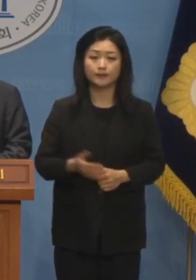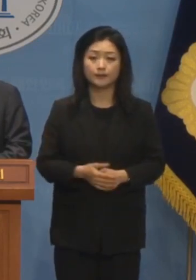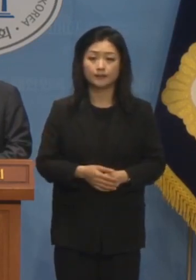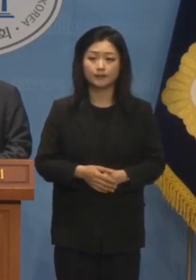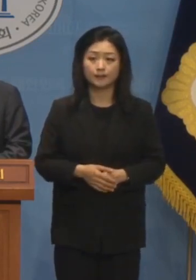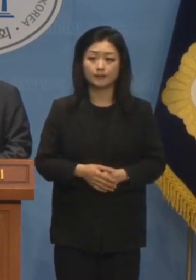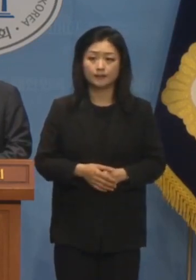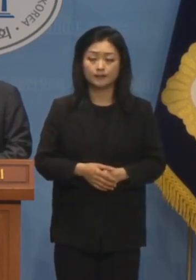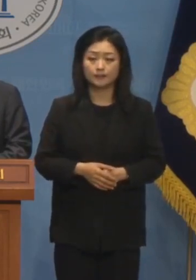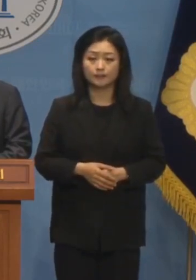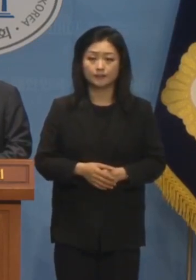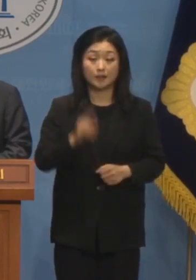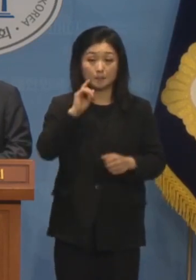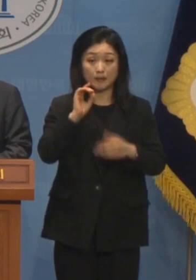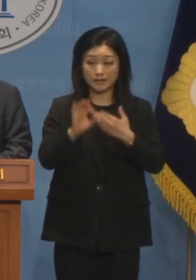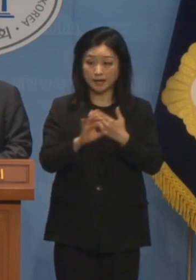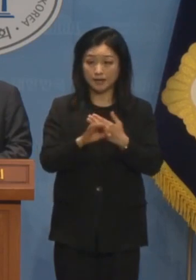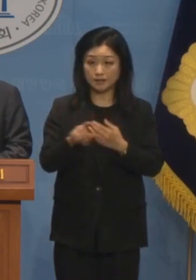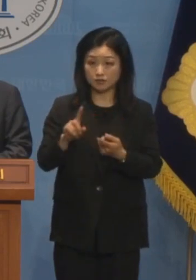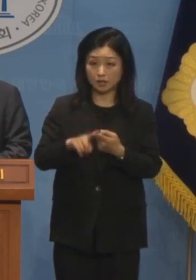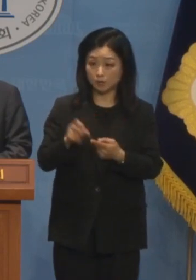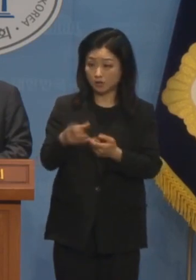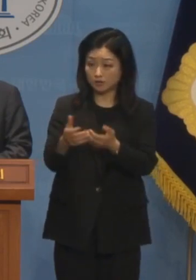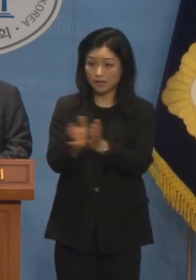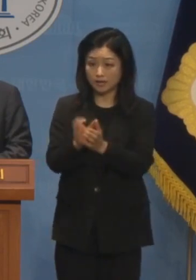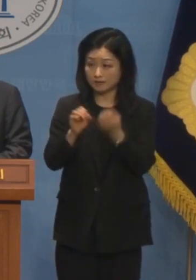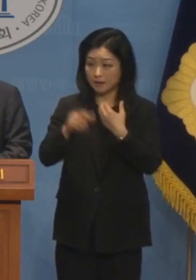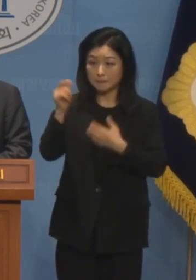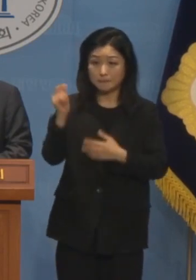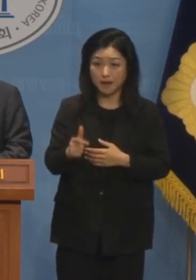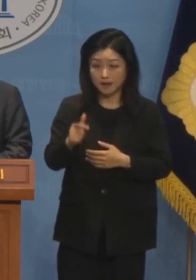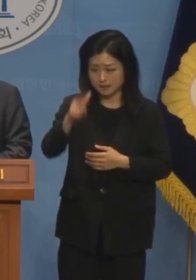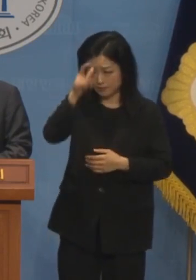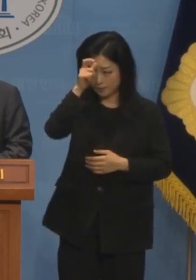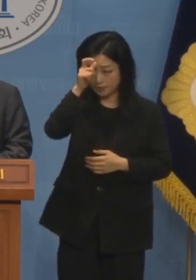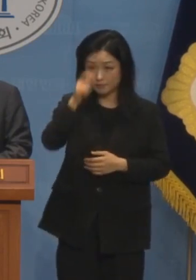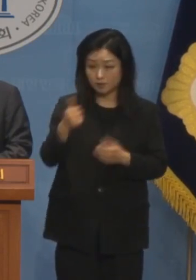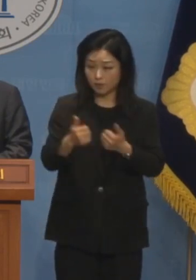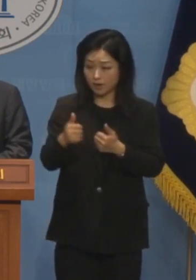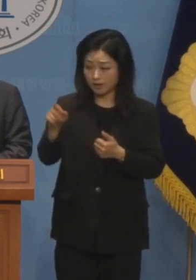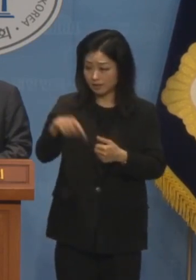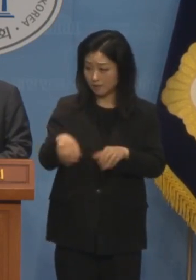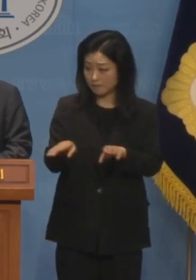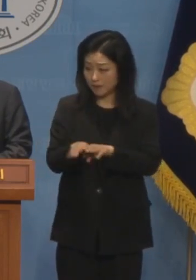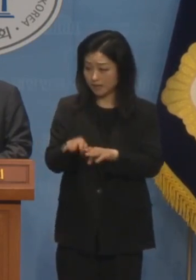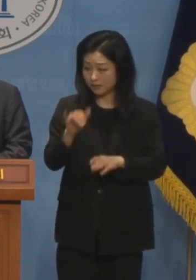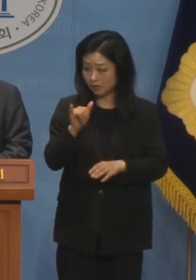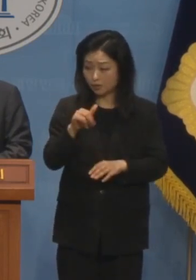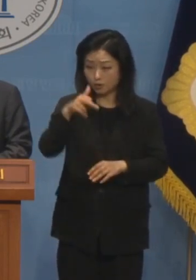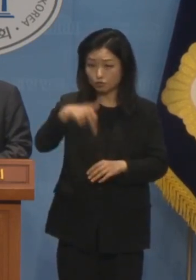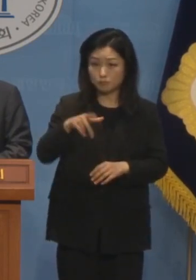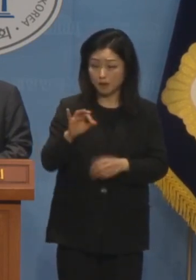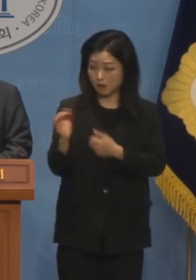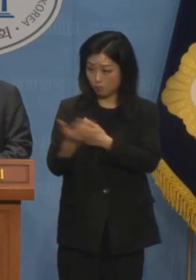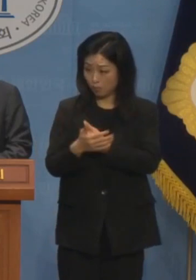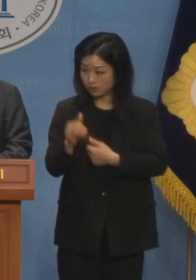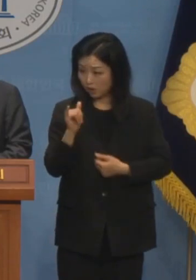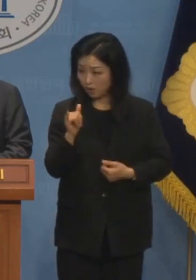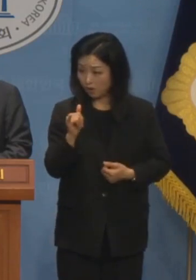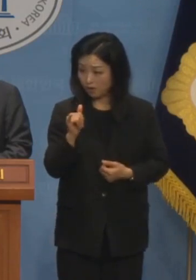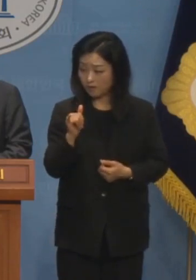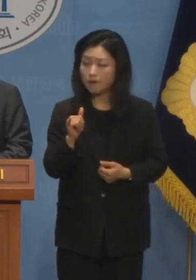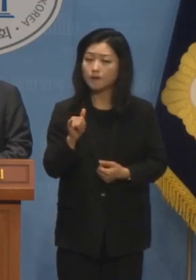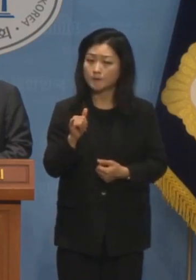있습니다. 만약 이대로 여당이 계속해서 석연치 않은 이유로 쿠팡을 비호하려고